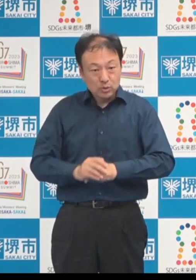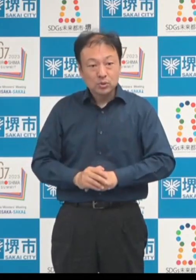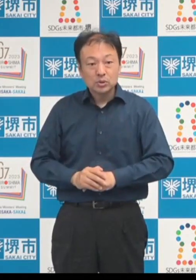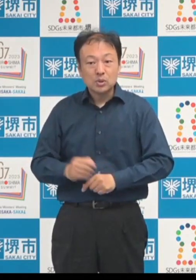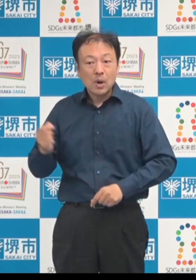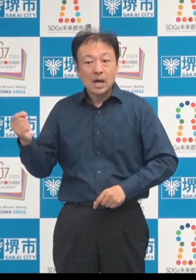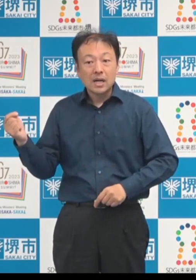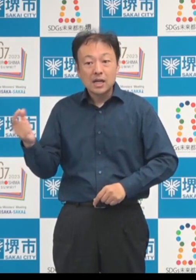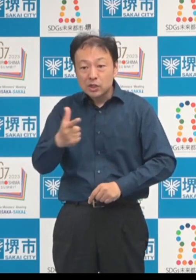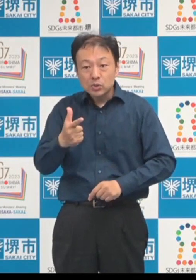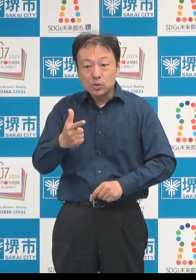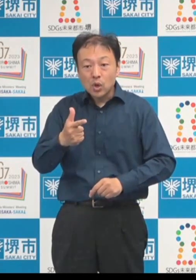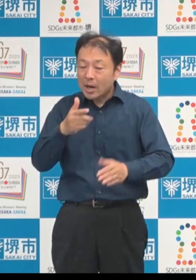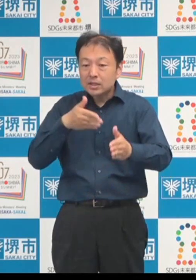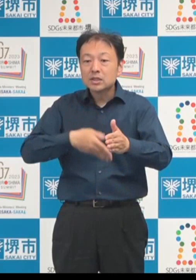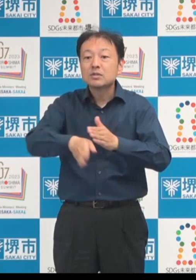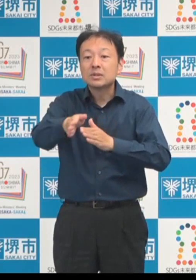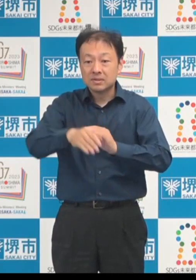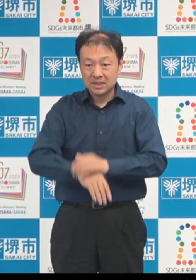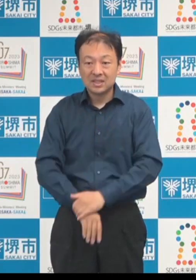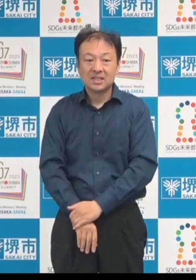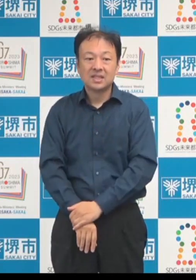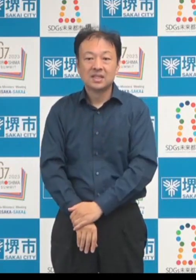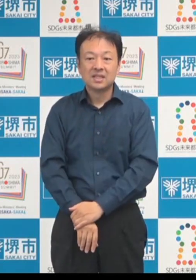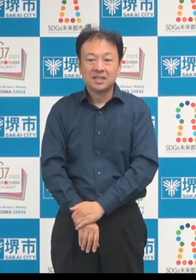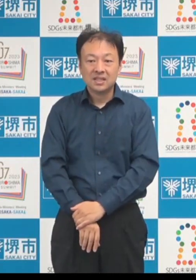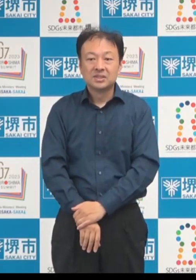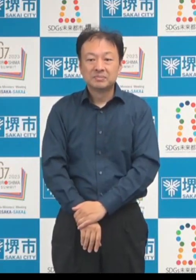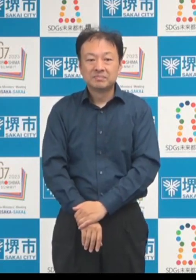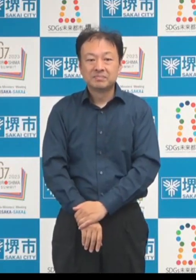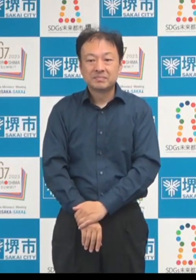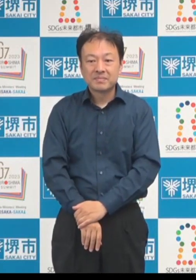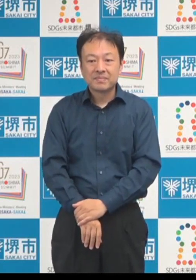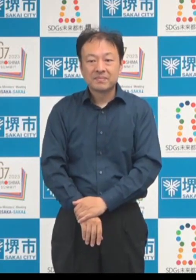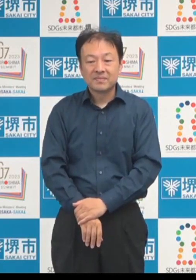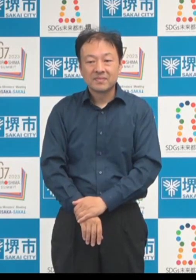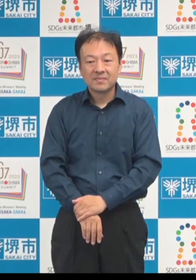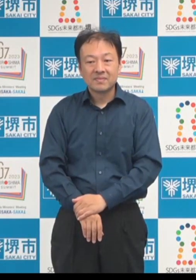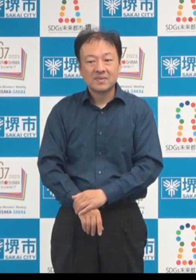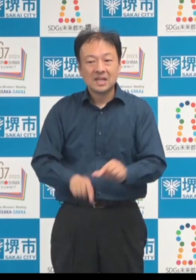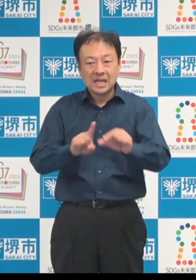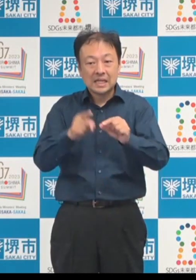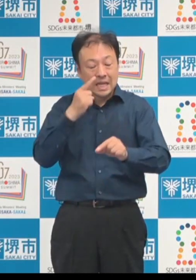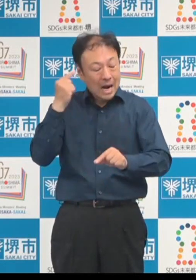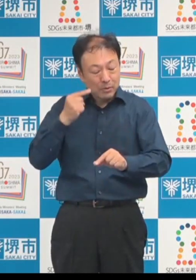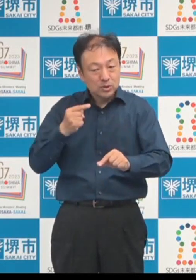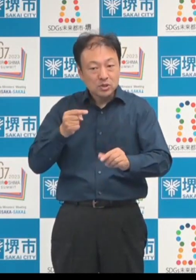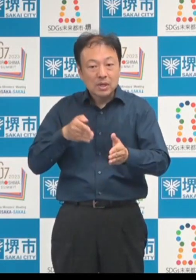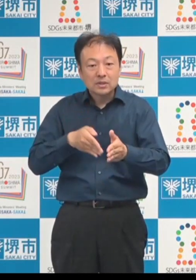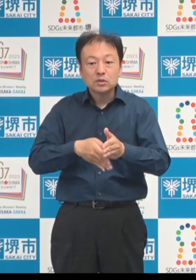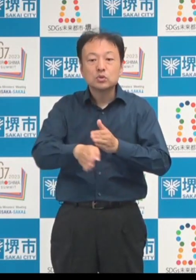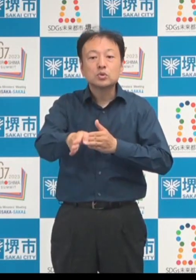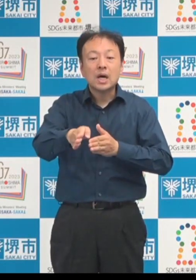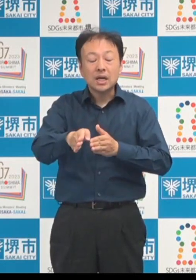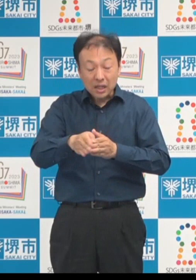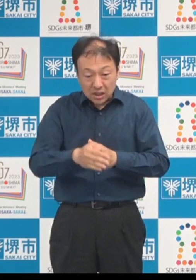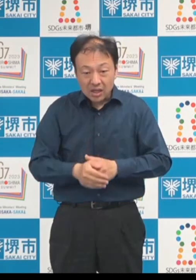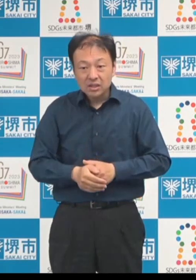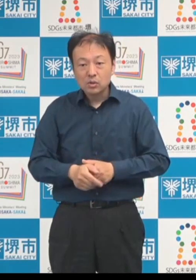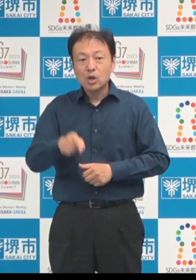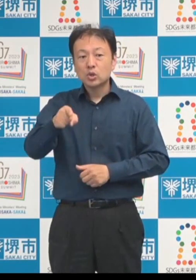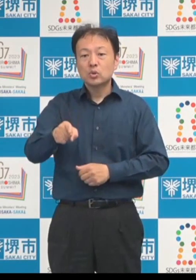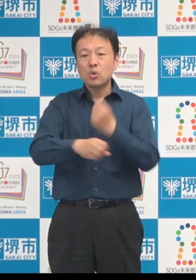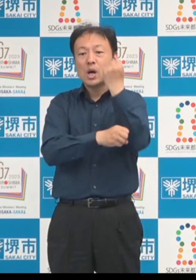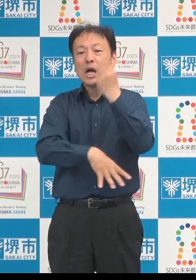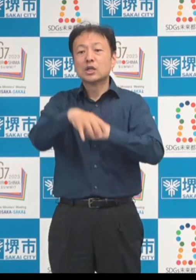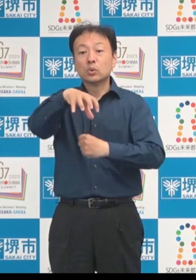ね。中本行こうかなと思ったらいつまで北野田ついてるってことはしょっちゅうあるんですけれども、そういう場所を拠点だ拠点だと言って